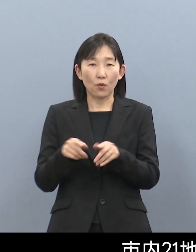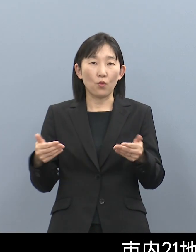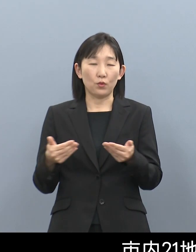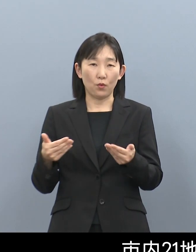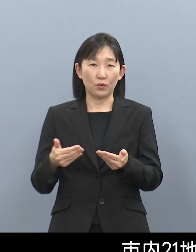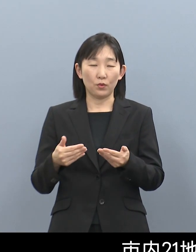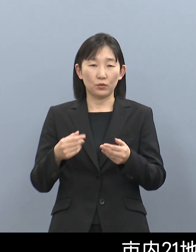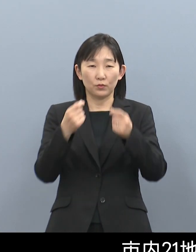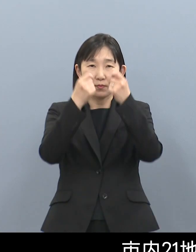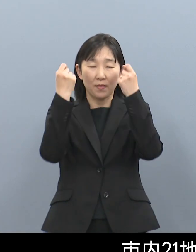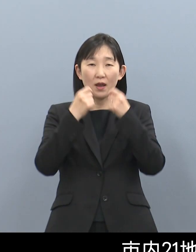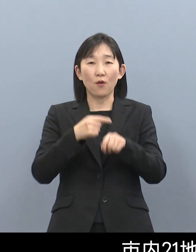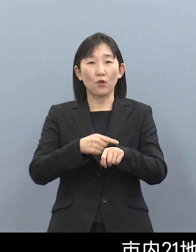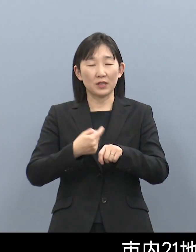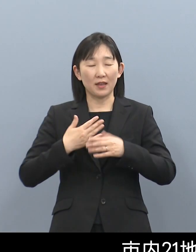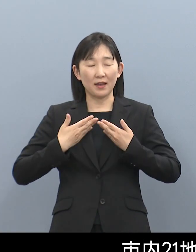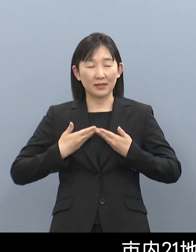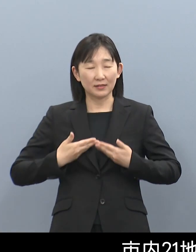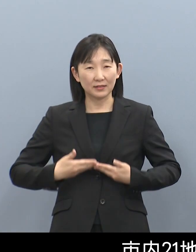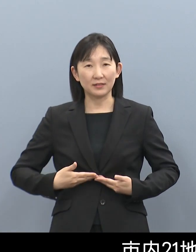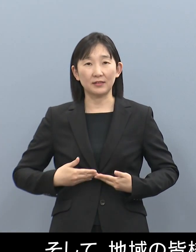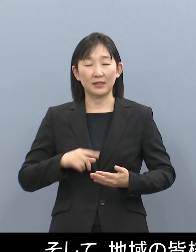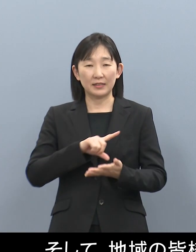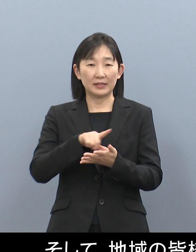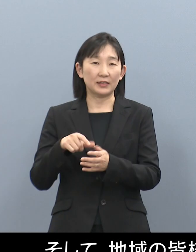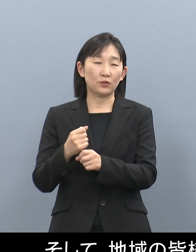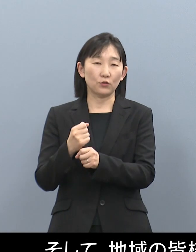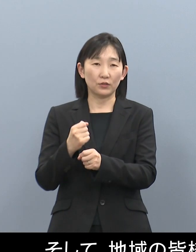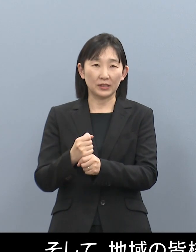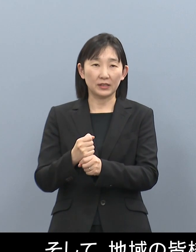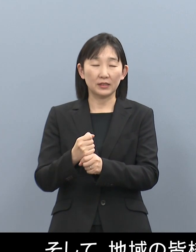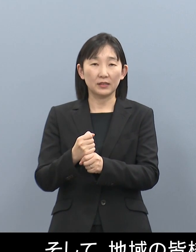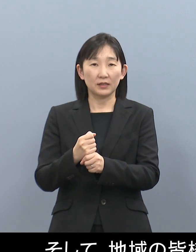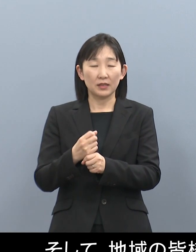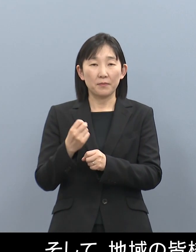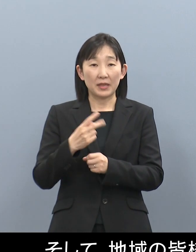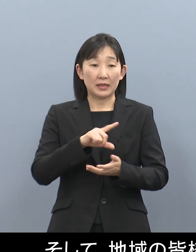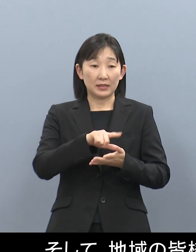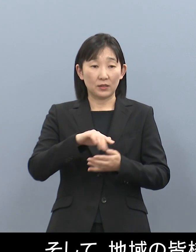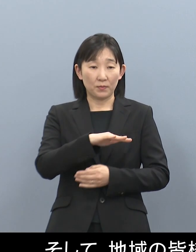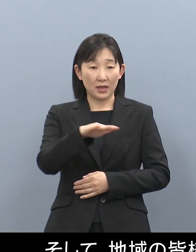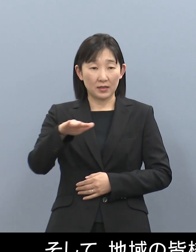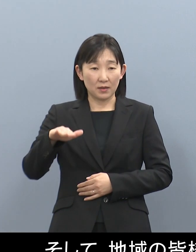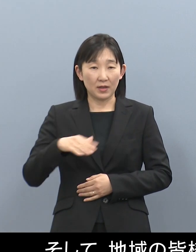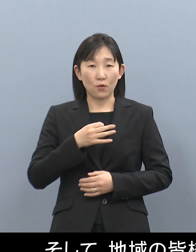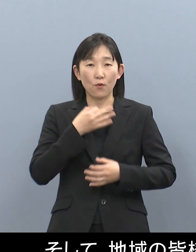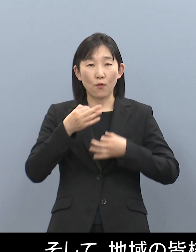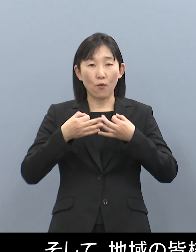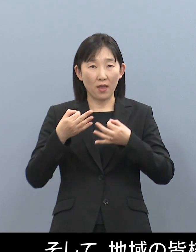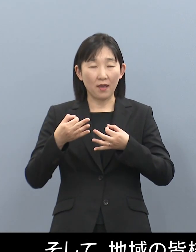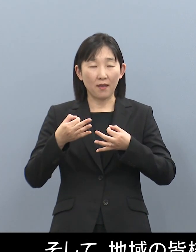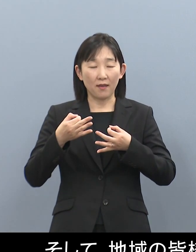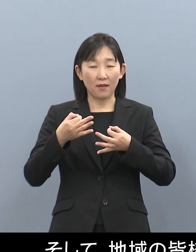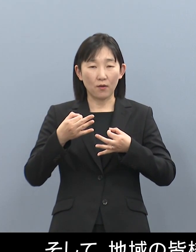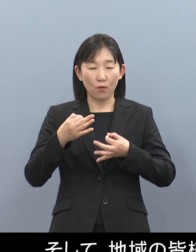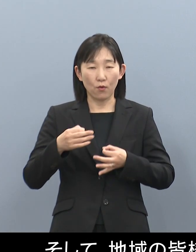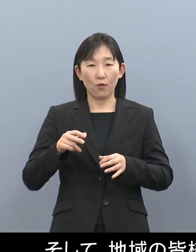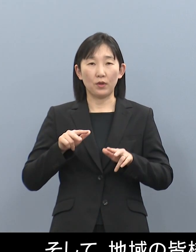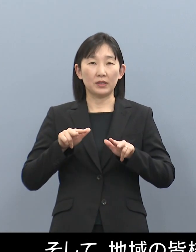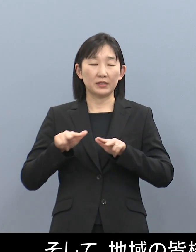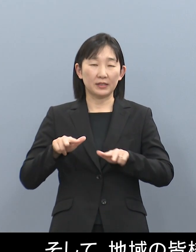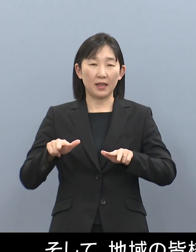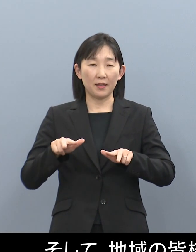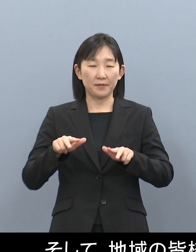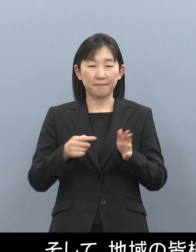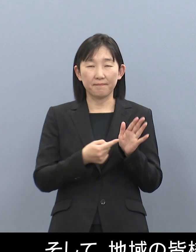個性と安心の地域づくりの実現、そして地域の皆様の声を市政運営に反映していくことを目的